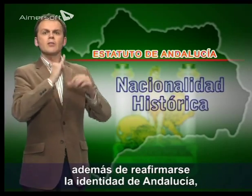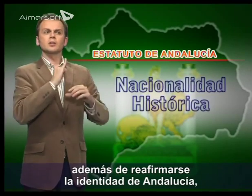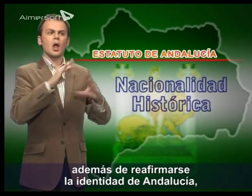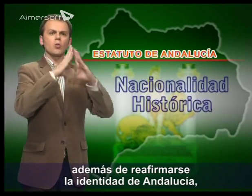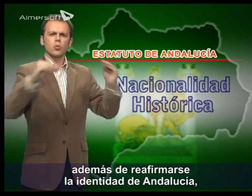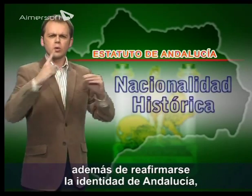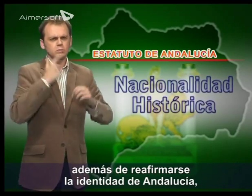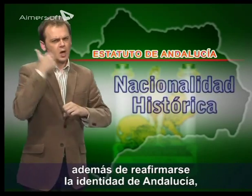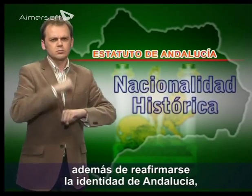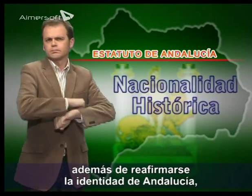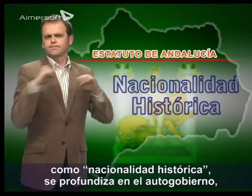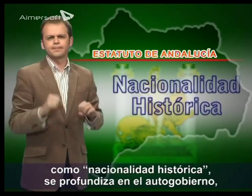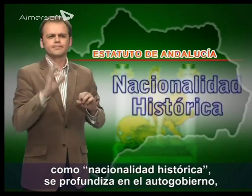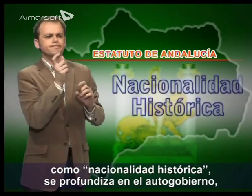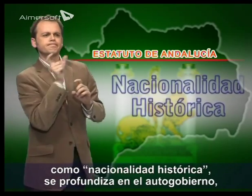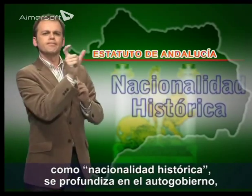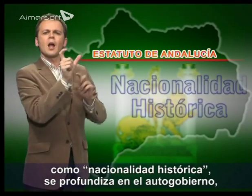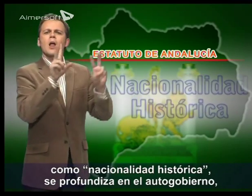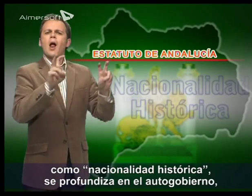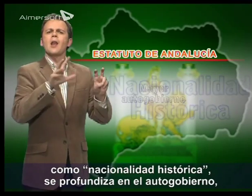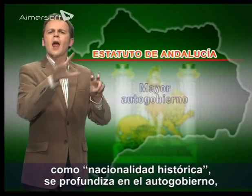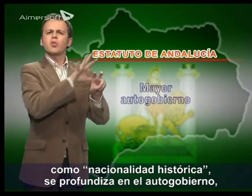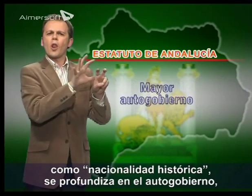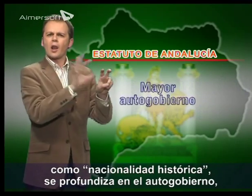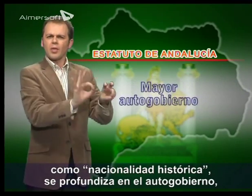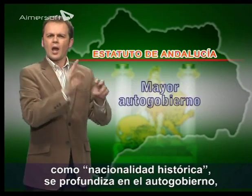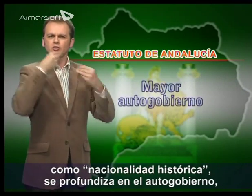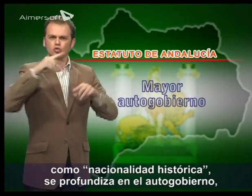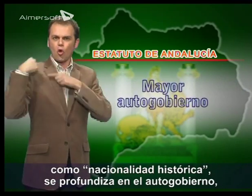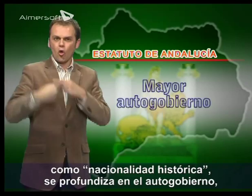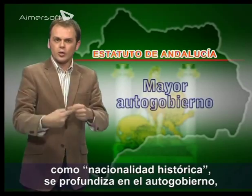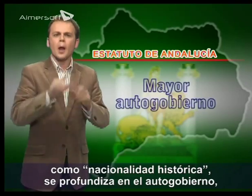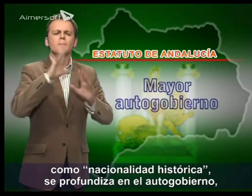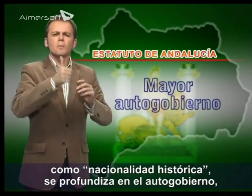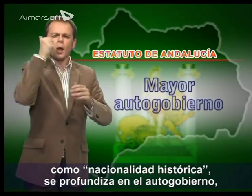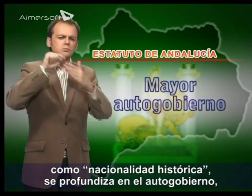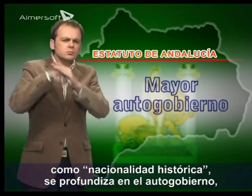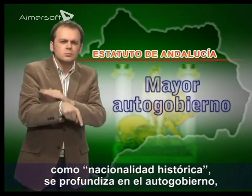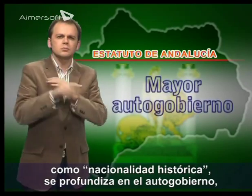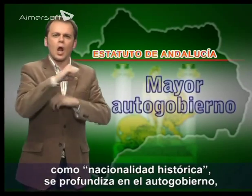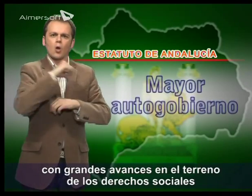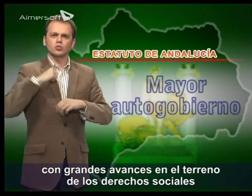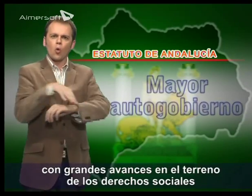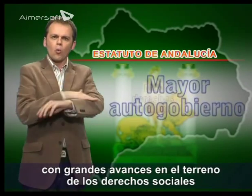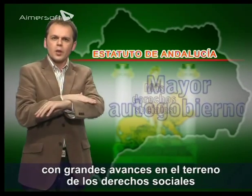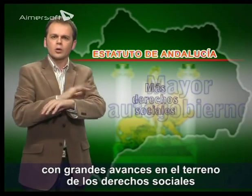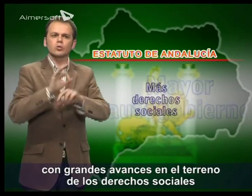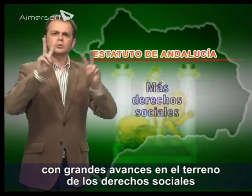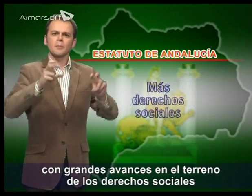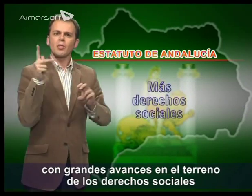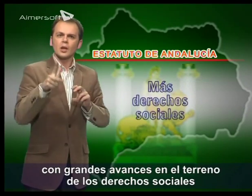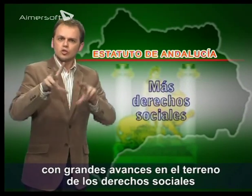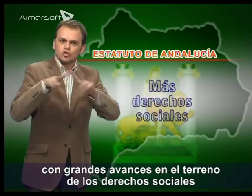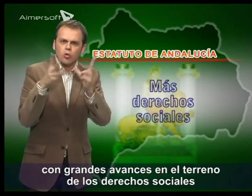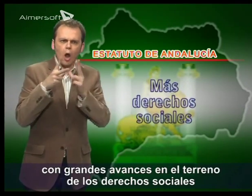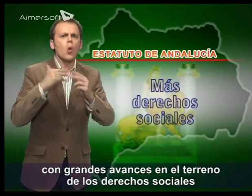la identidad de Andalucía como nacionalidad histórica, se profundiza en el autogobierno, con grandes avances